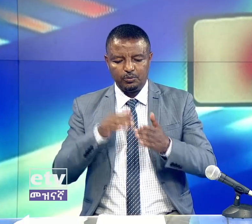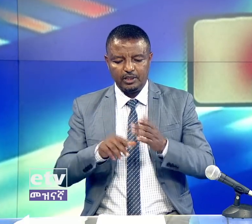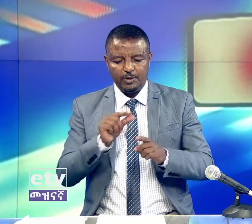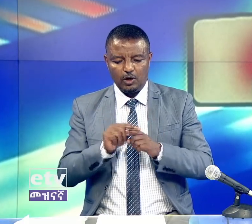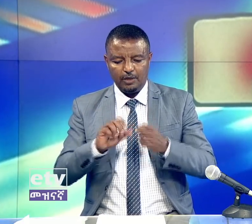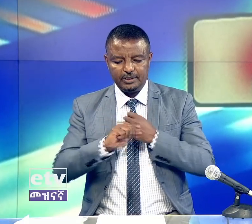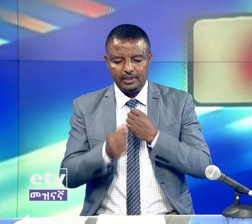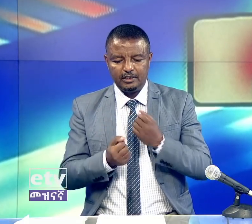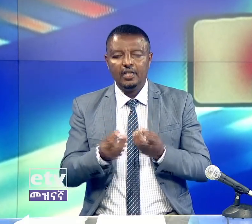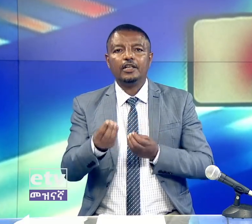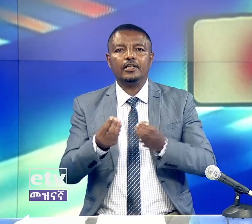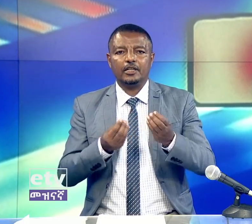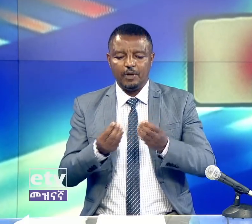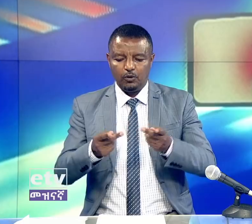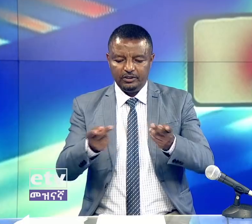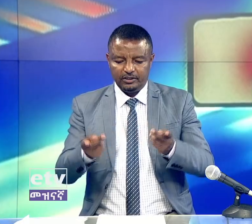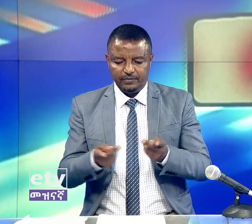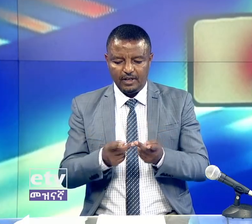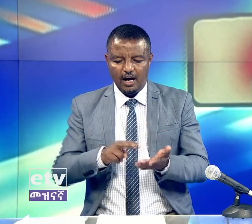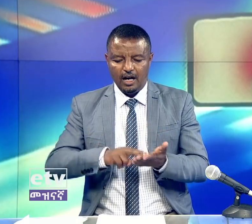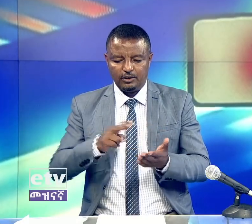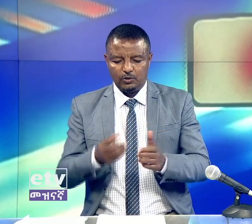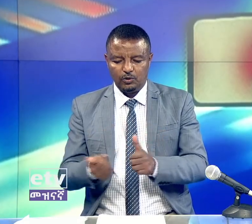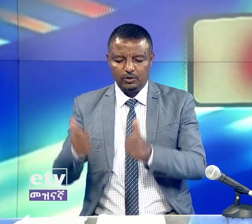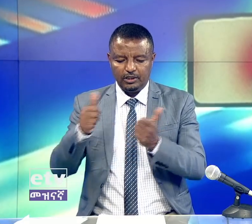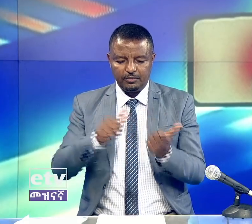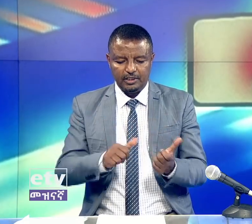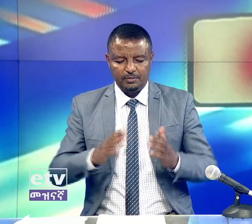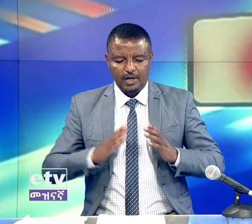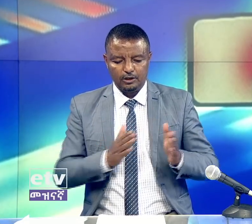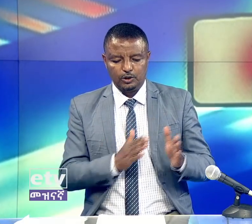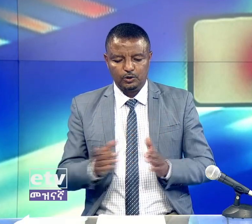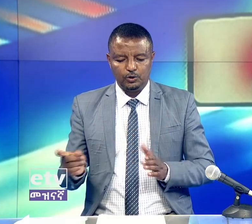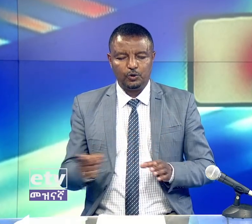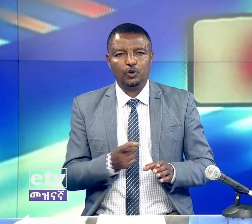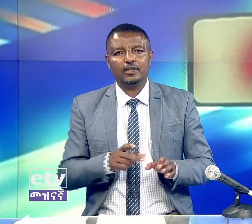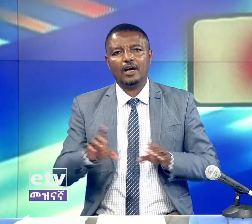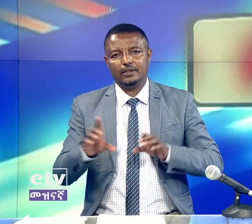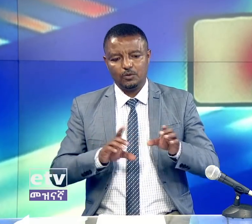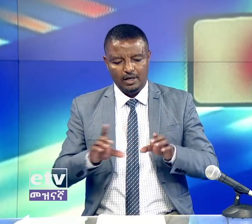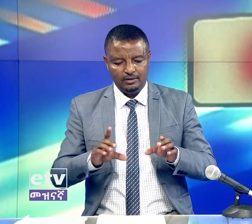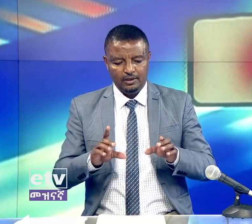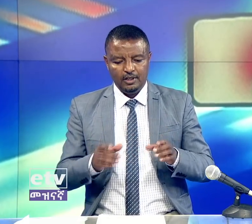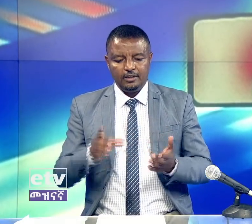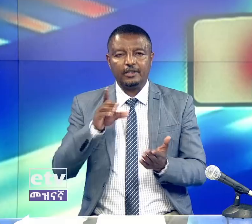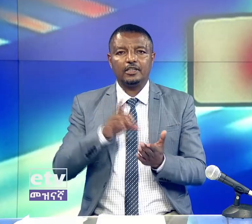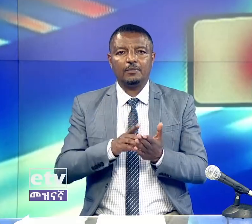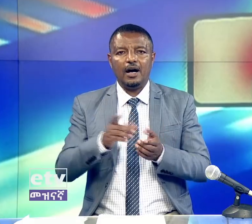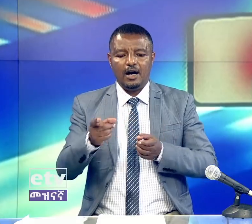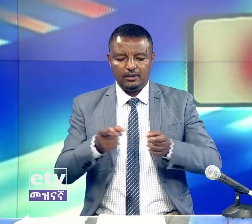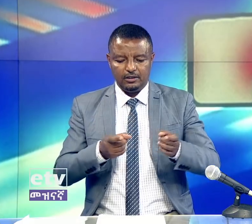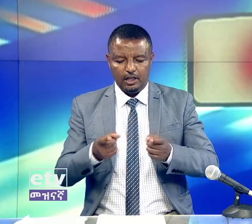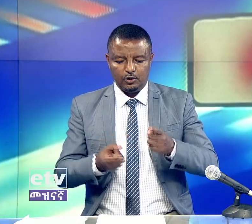አስተዳደሩ በገባው ቃል መሰረት የገበያውን ስፍራ አንስቶ ለጥምቀት በዓል ዝግጁ እንዲሆን አድርጓል።